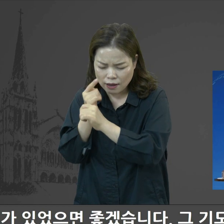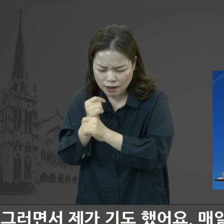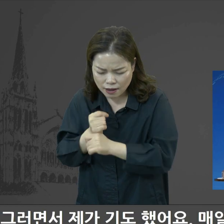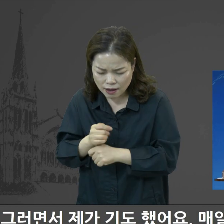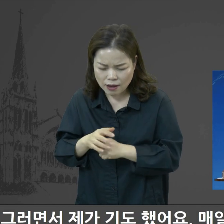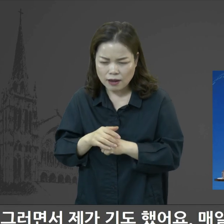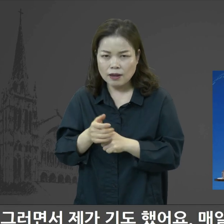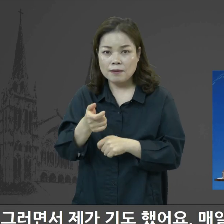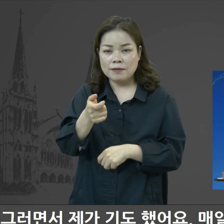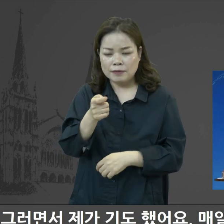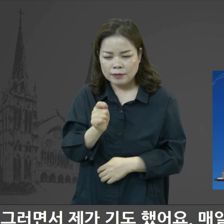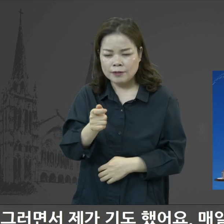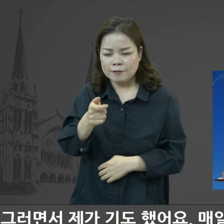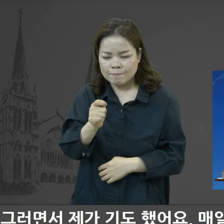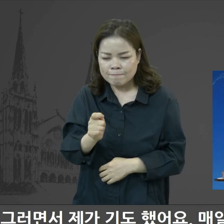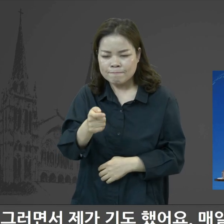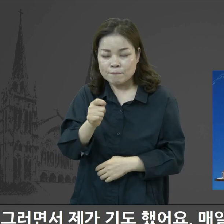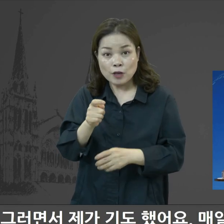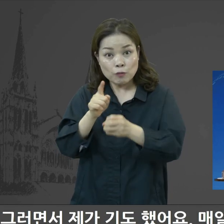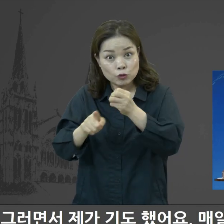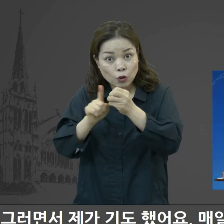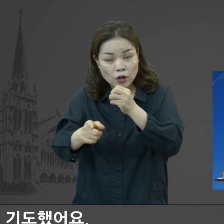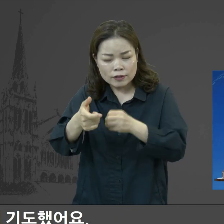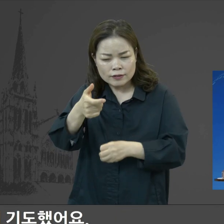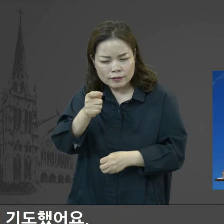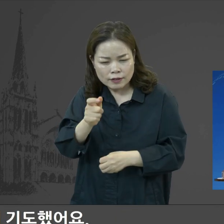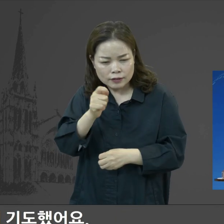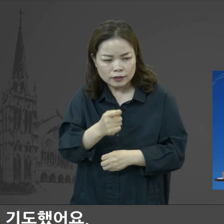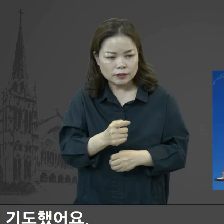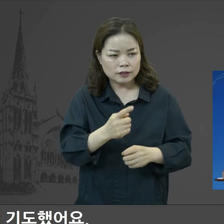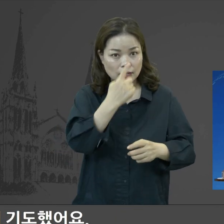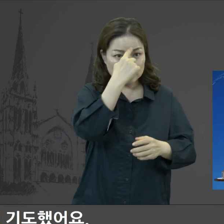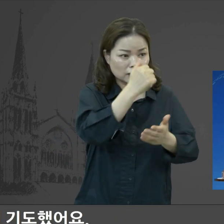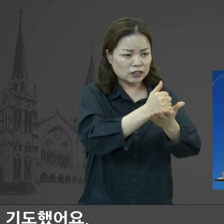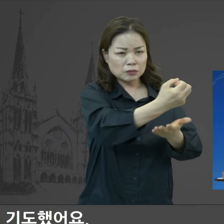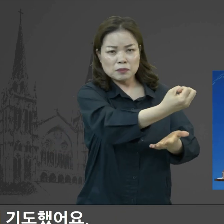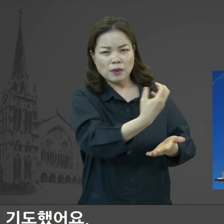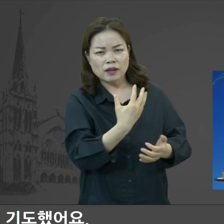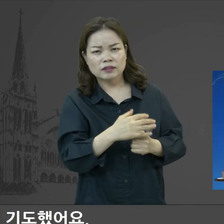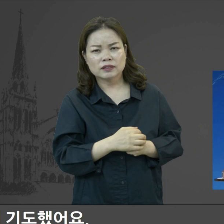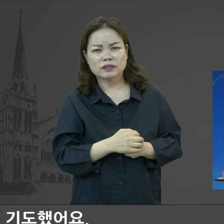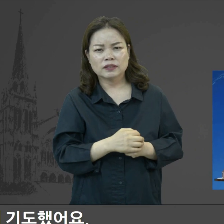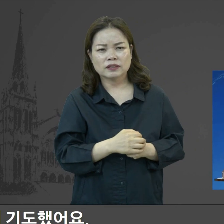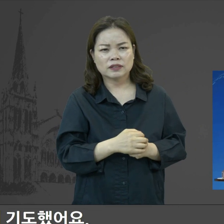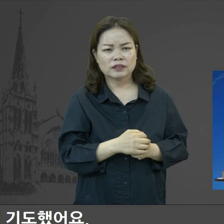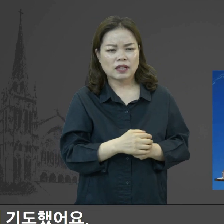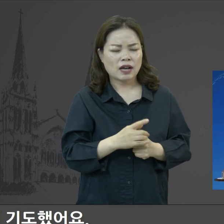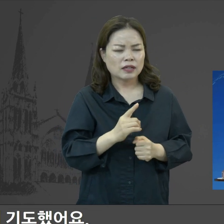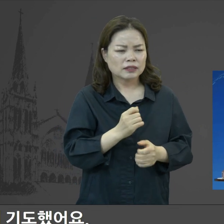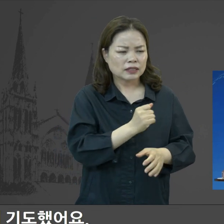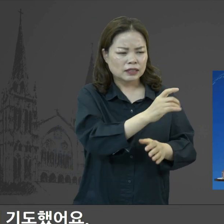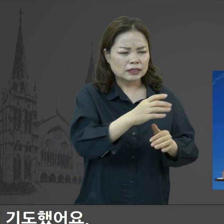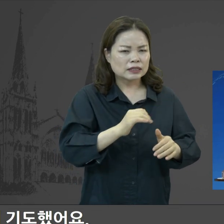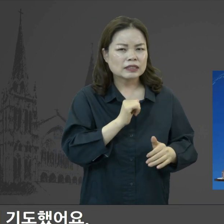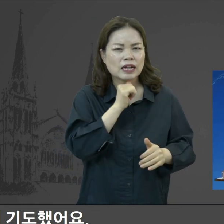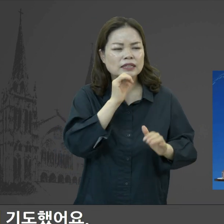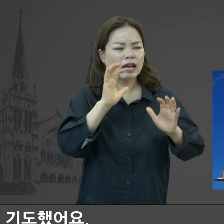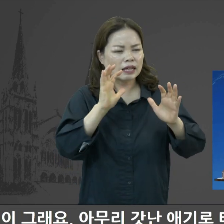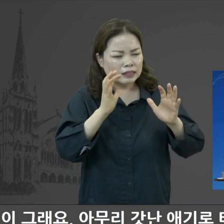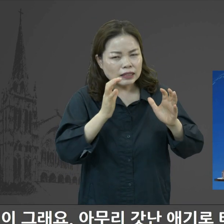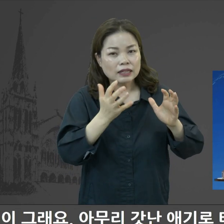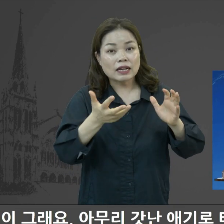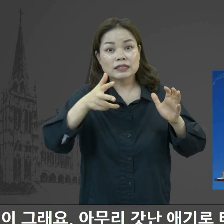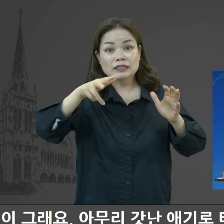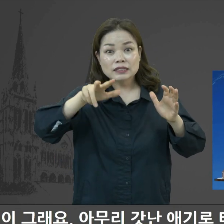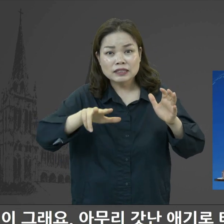108년주를 돌려가면서 그때 기도했어요. 스님이 그래요. 아무리 갓난 아기로 태어나는 그런 아기라